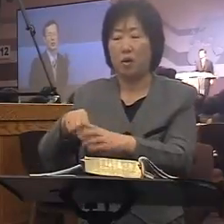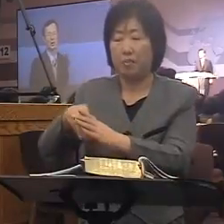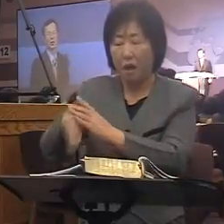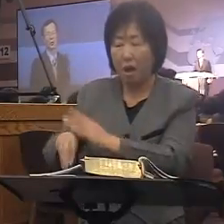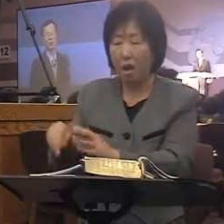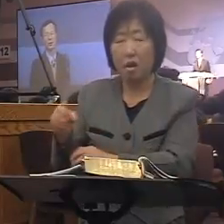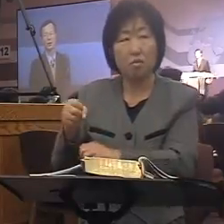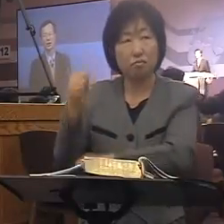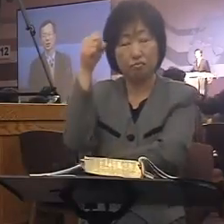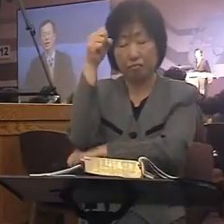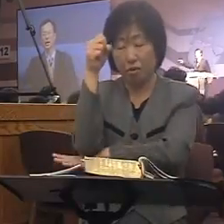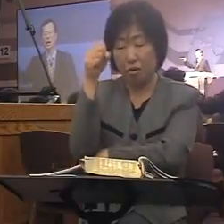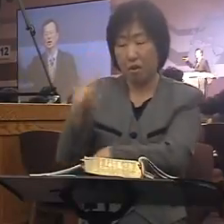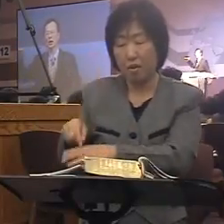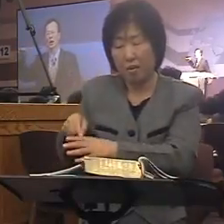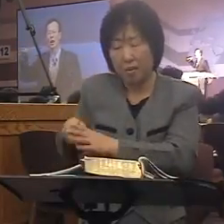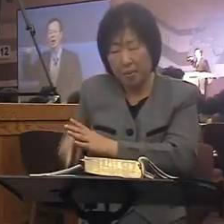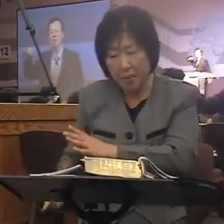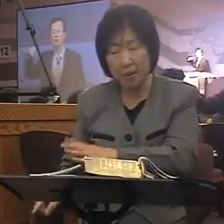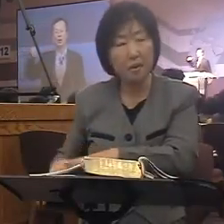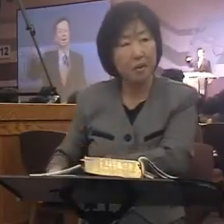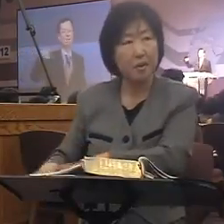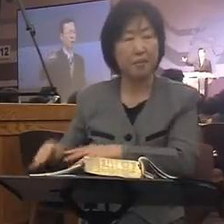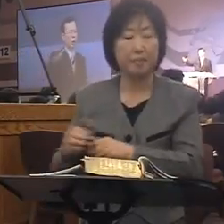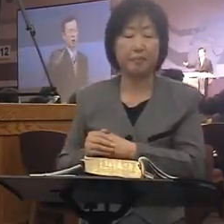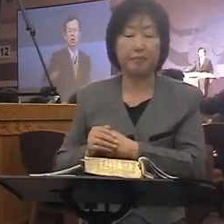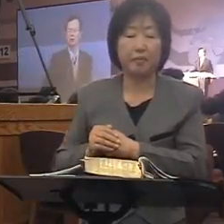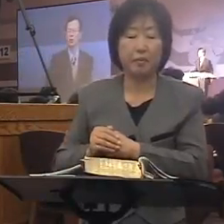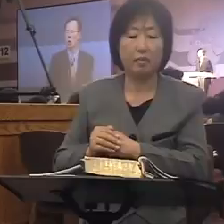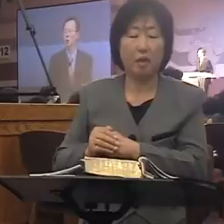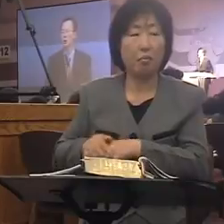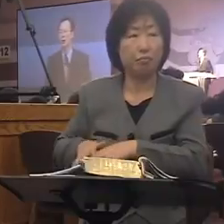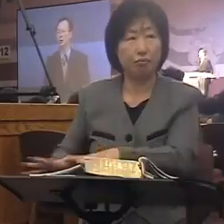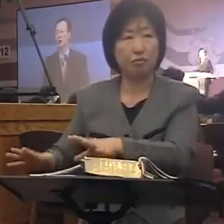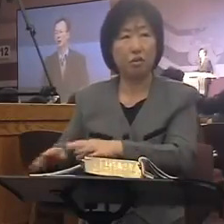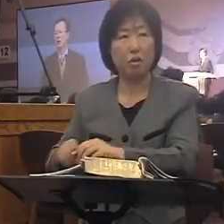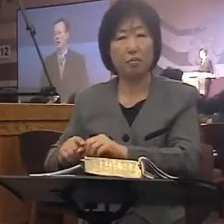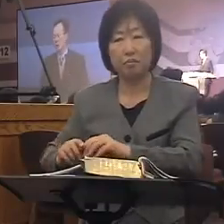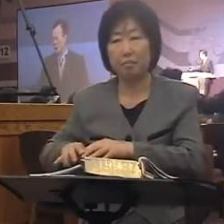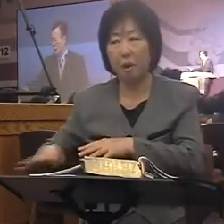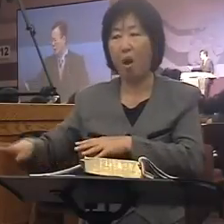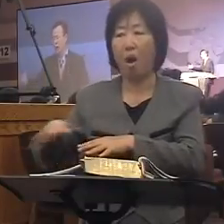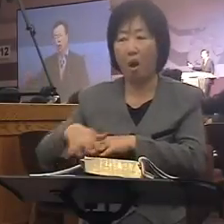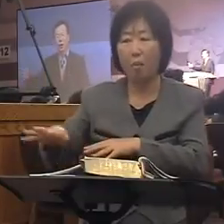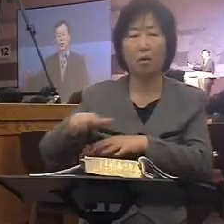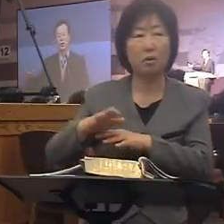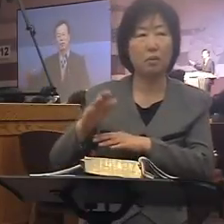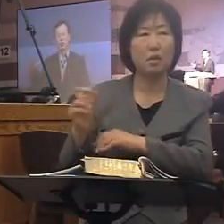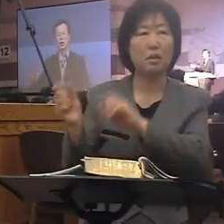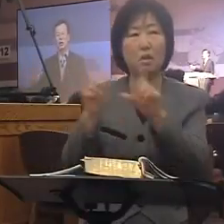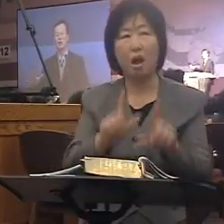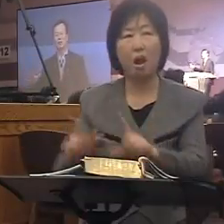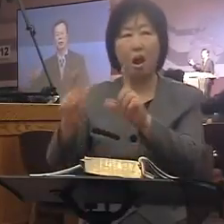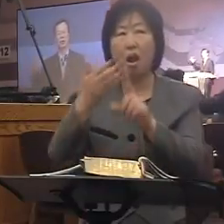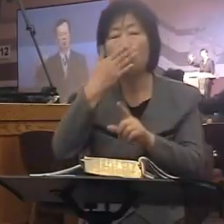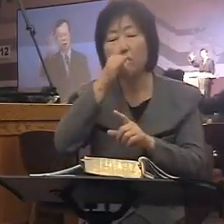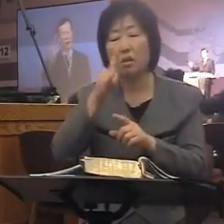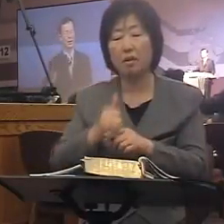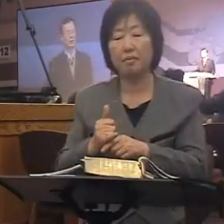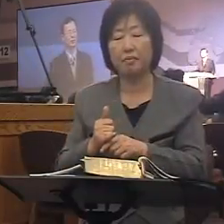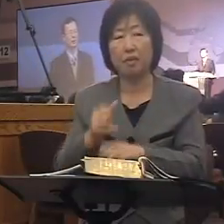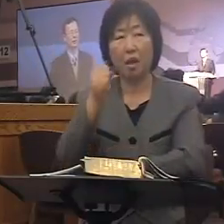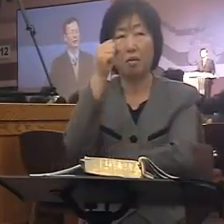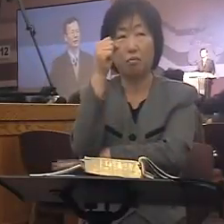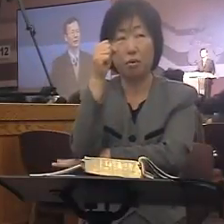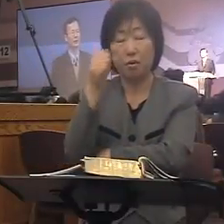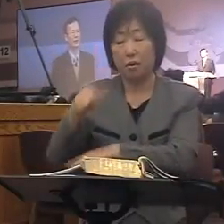사막 지역일지라도 시냇가를 향해 뿌리가 뻗쳐져 있으면 설 수 있다는 거예요. 그래서 상황이 어떠하든지 뿌리가 깊으면